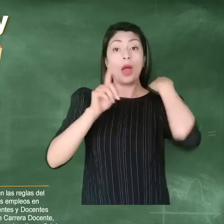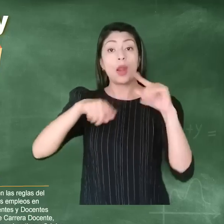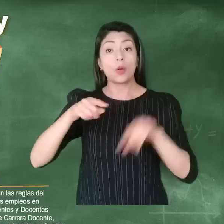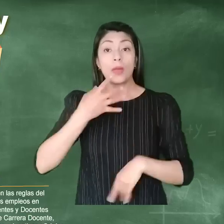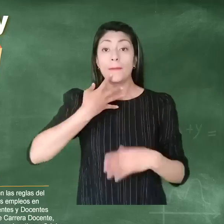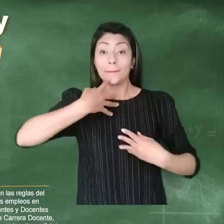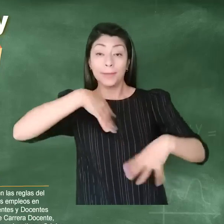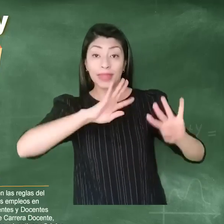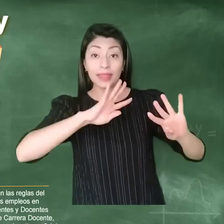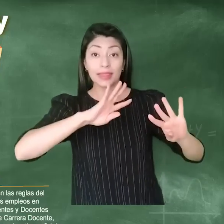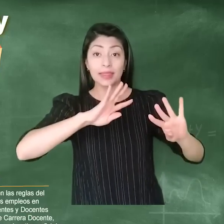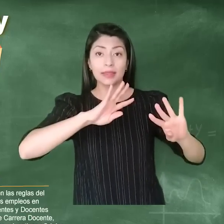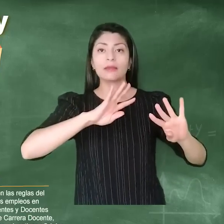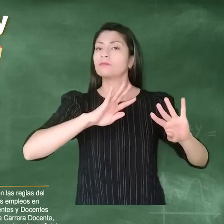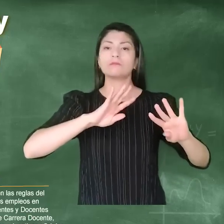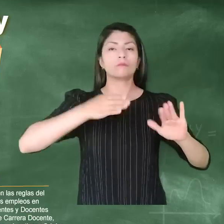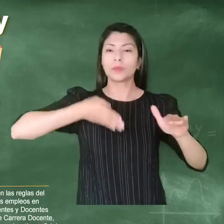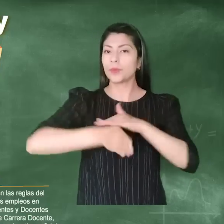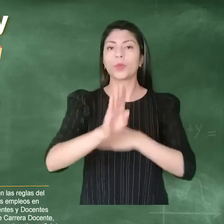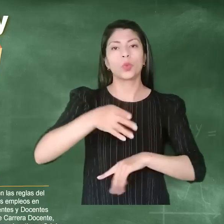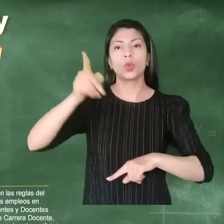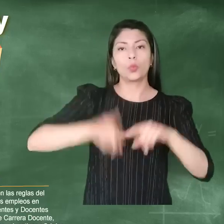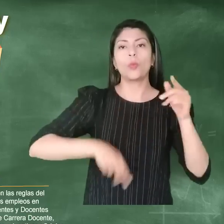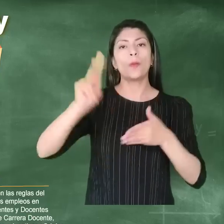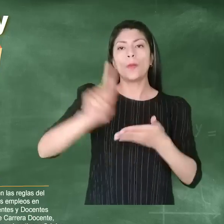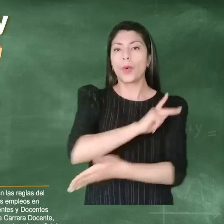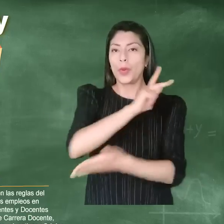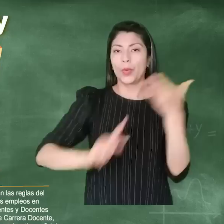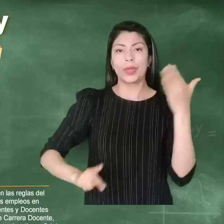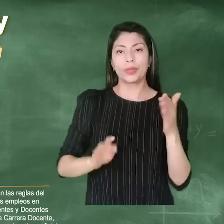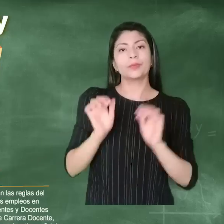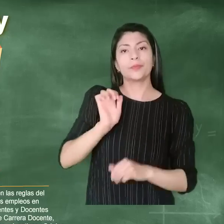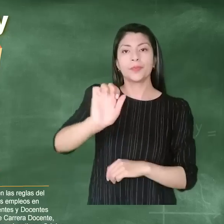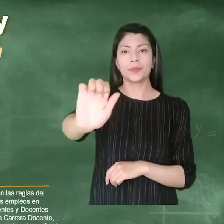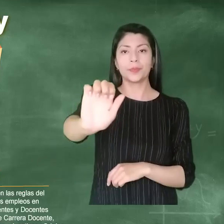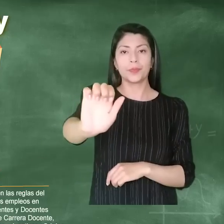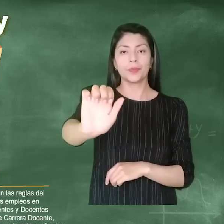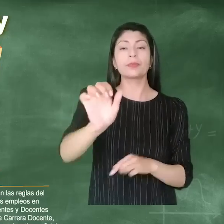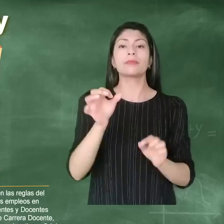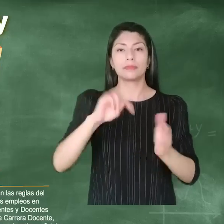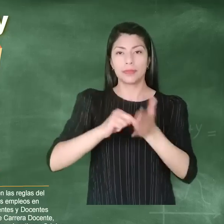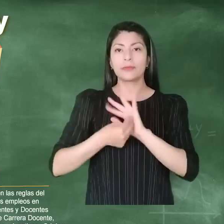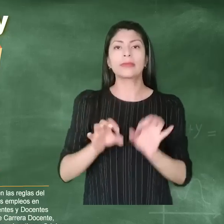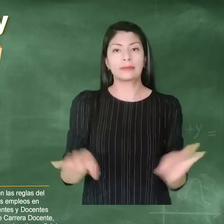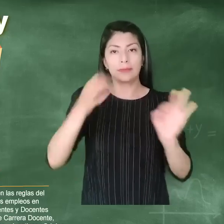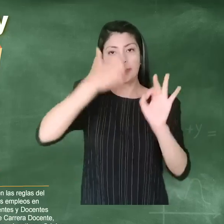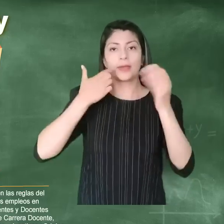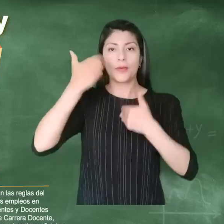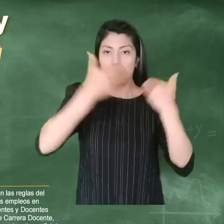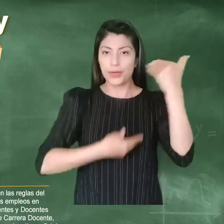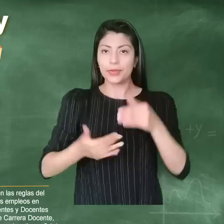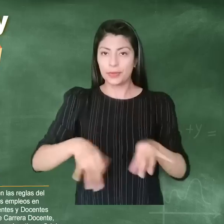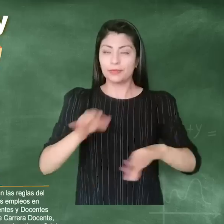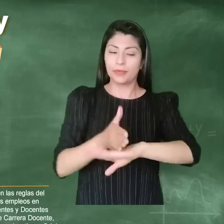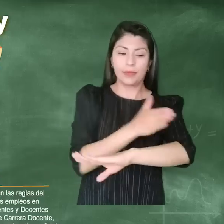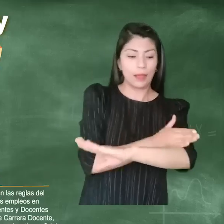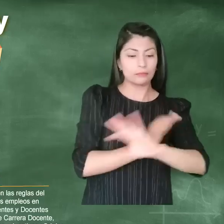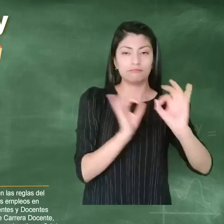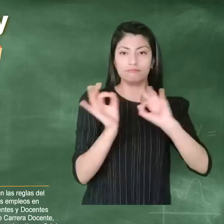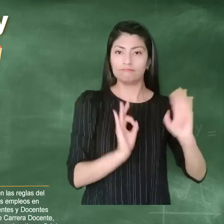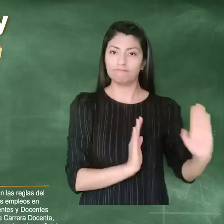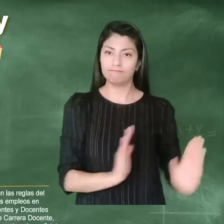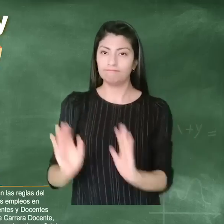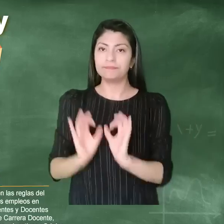quienes incumplan con lo establecido en este parágrafo no se les permitirá el ingreso al sitio de aplicación de las referidas